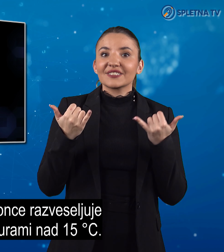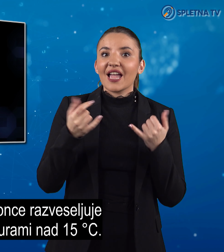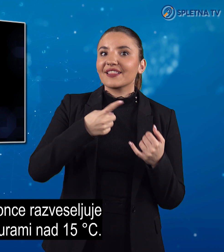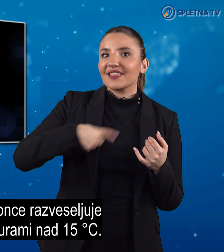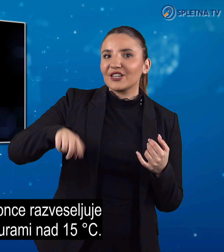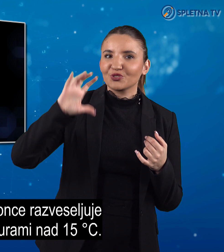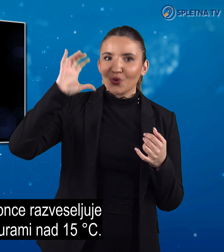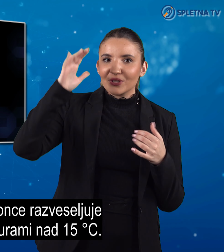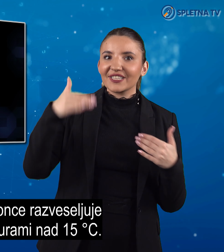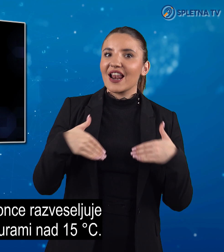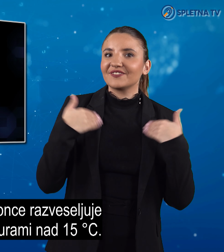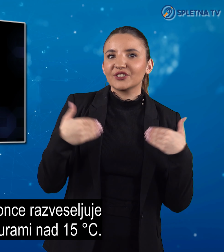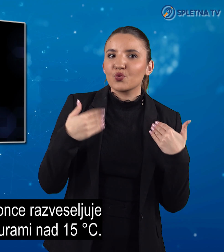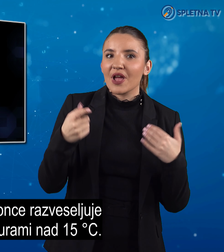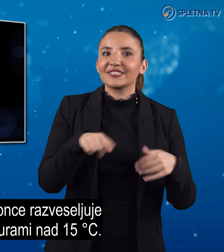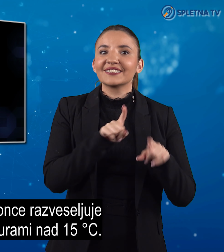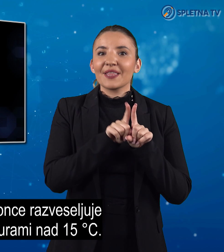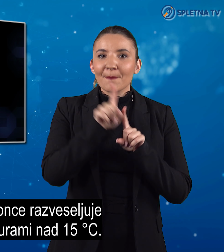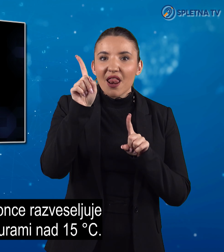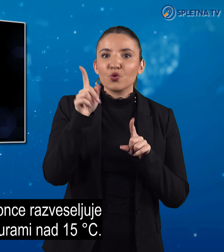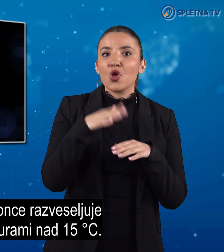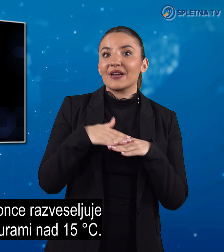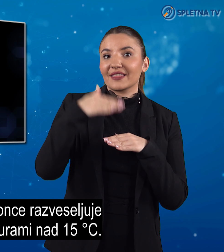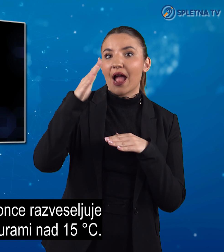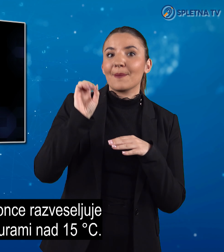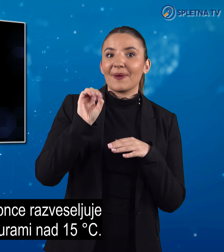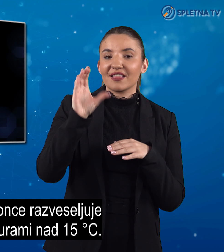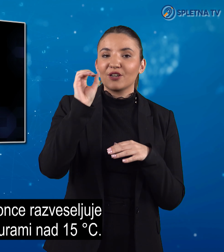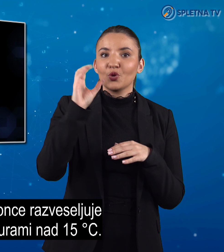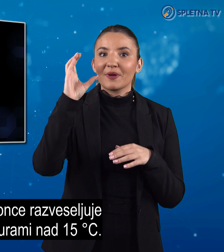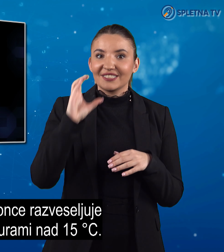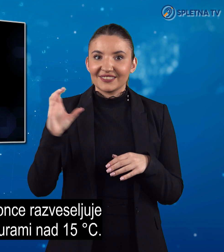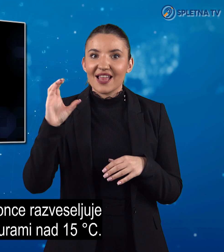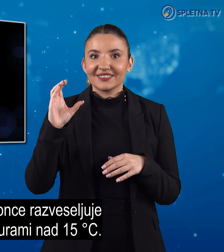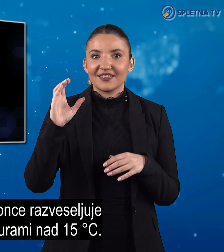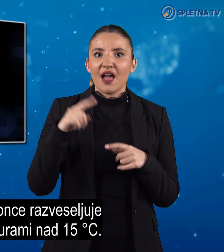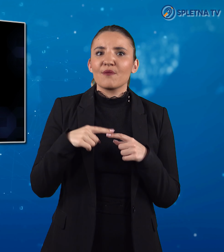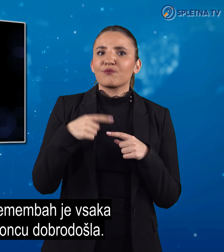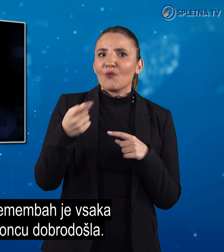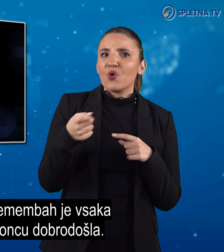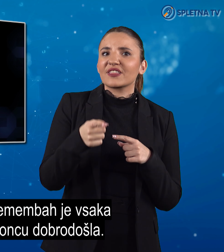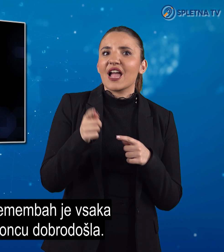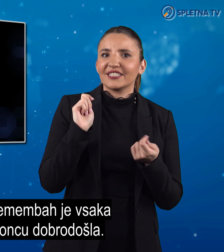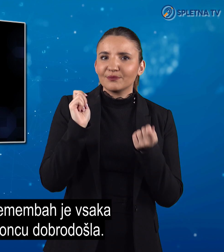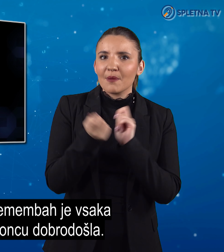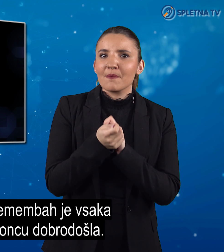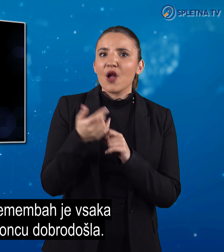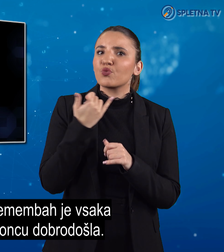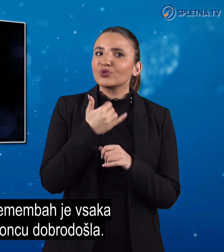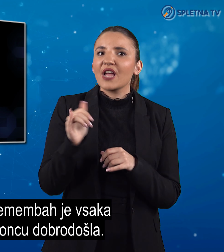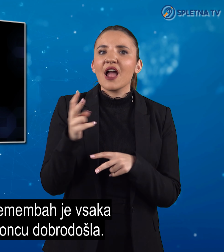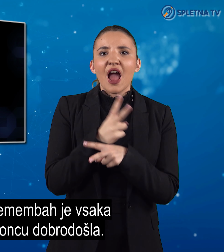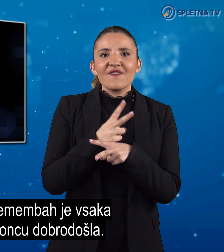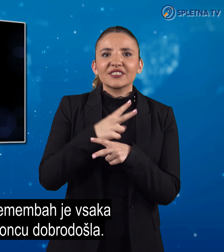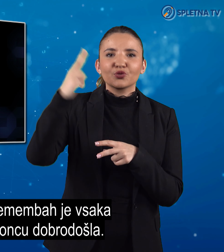nas sonce razveseljuje s temperaturami nad 15 stopinj Celzija. Po takih spremembah je vsaka kavica na